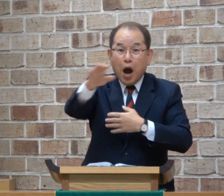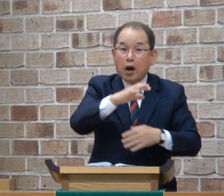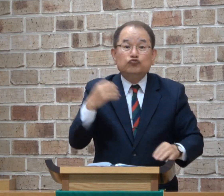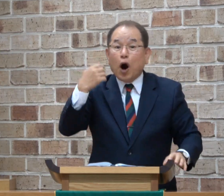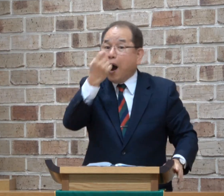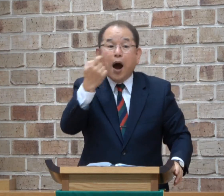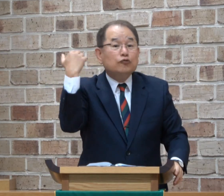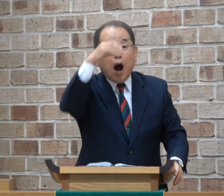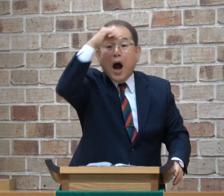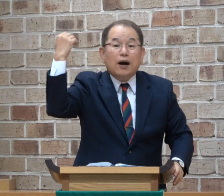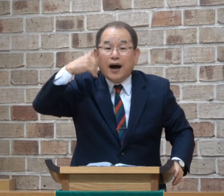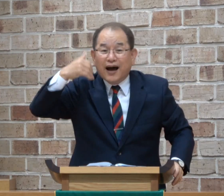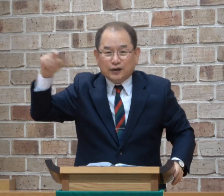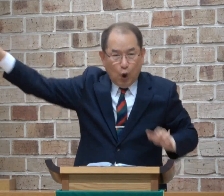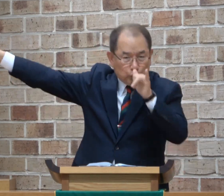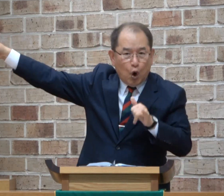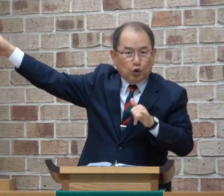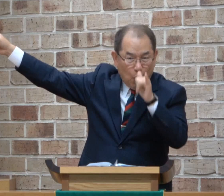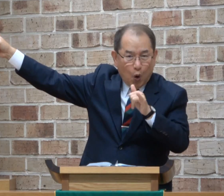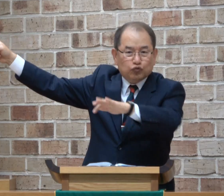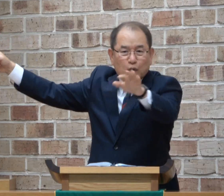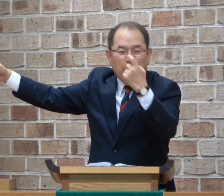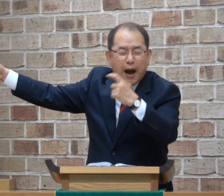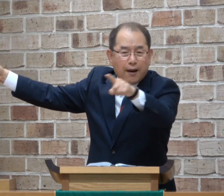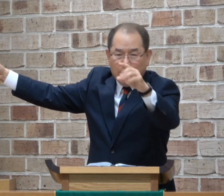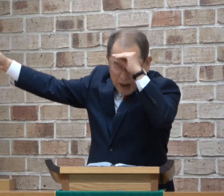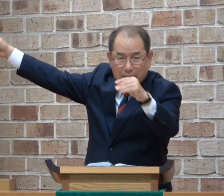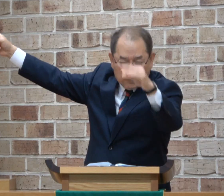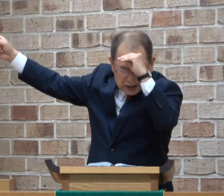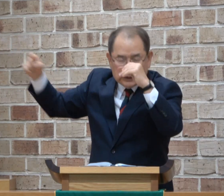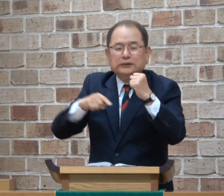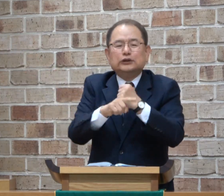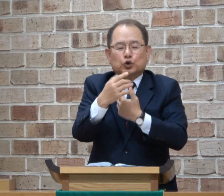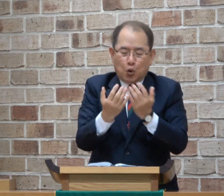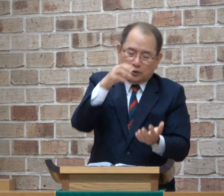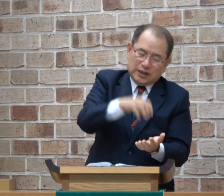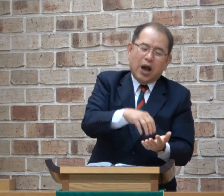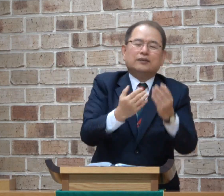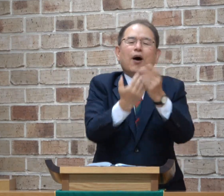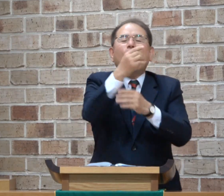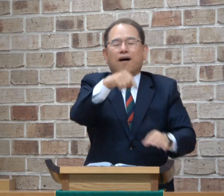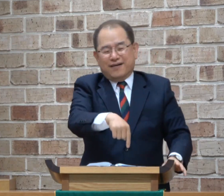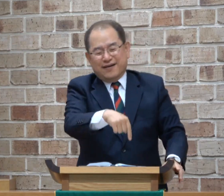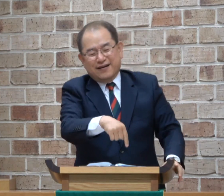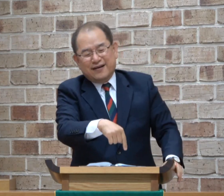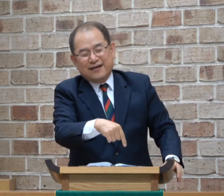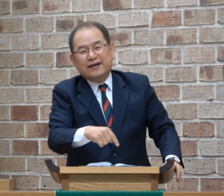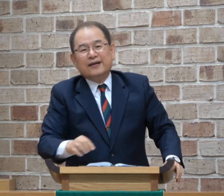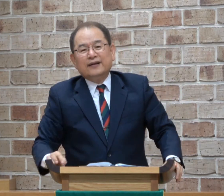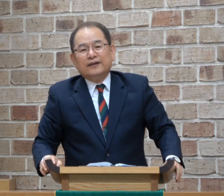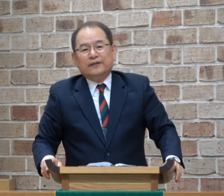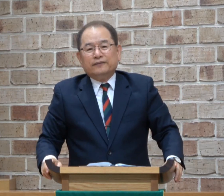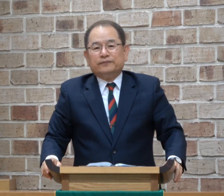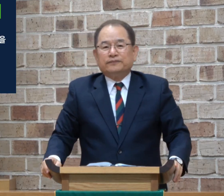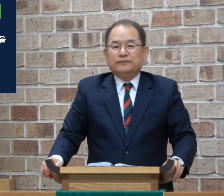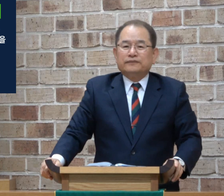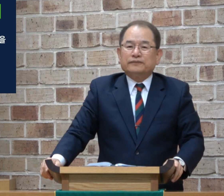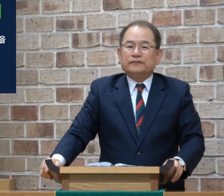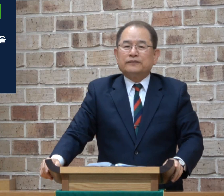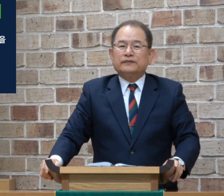이 욥의 믿음을 우리가 배워야 합니다. 그래서 말씀 속에 있습니다. 고난 주신